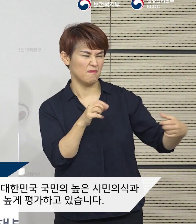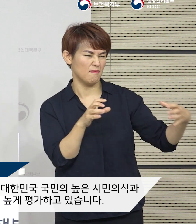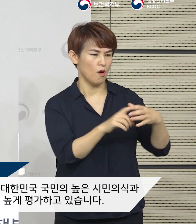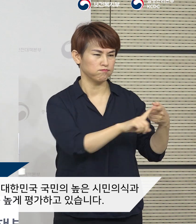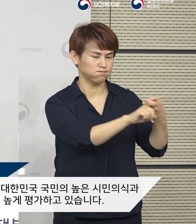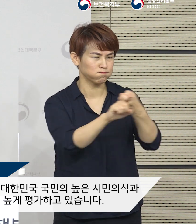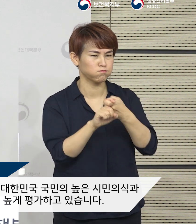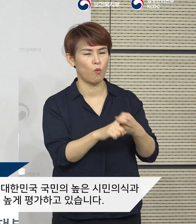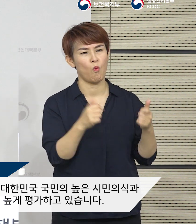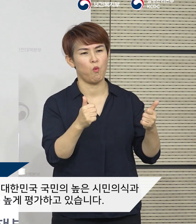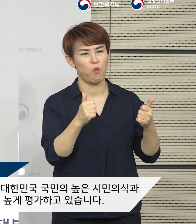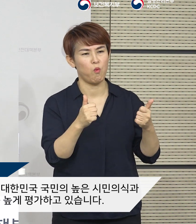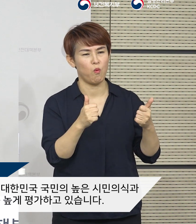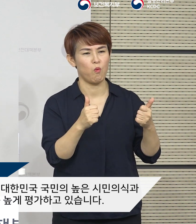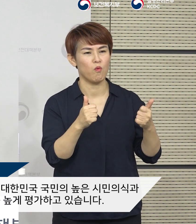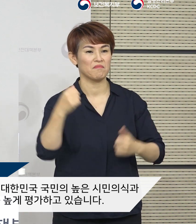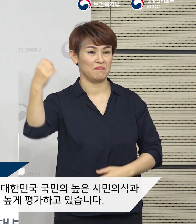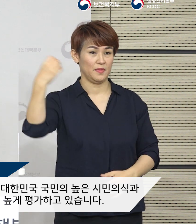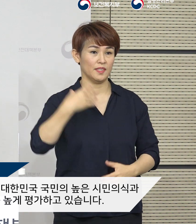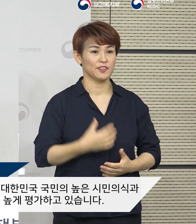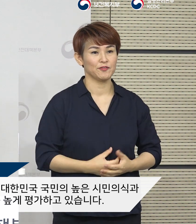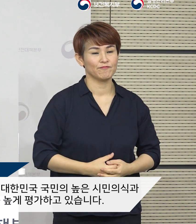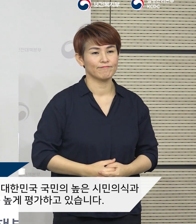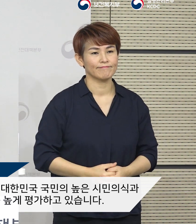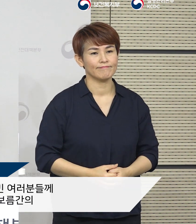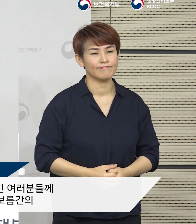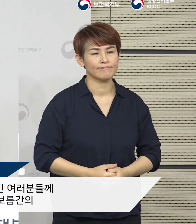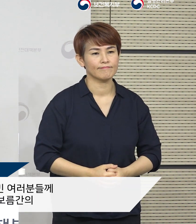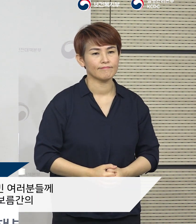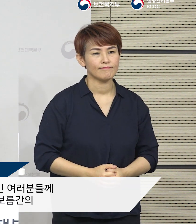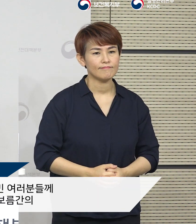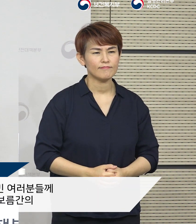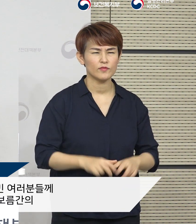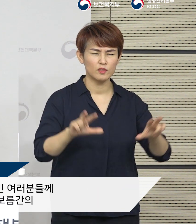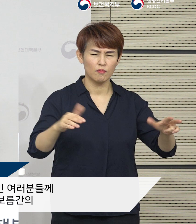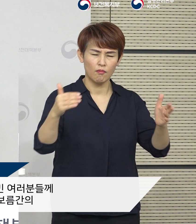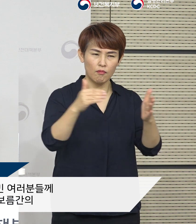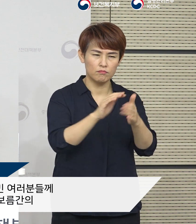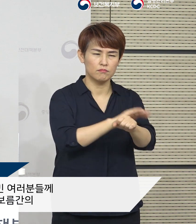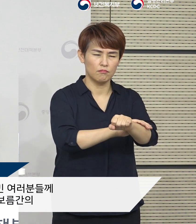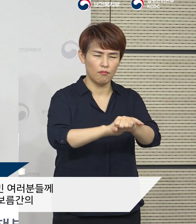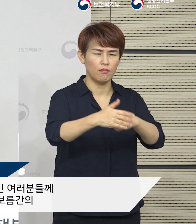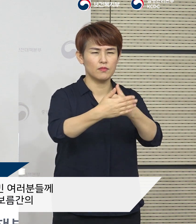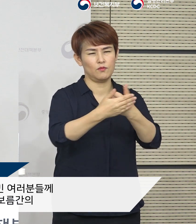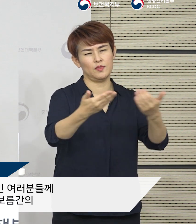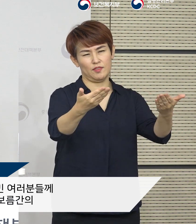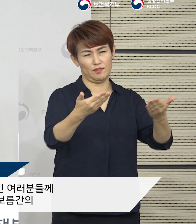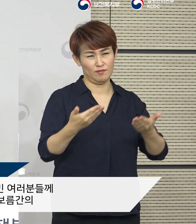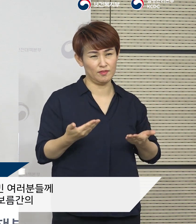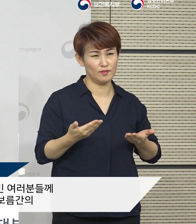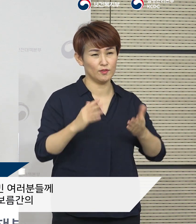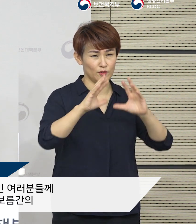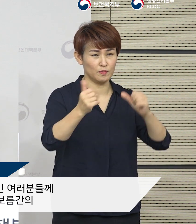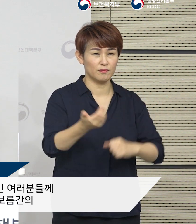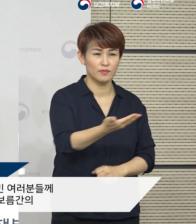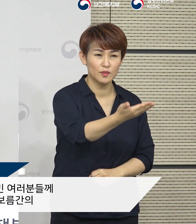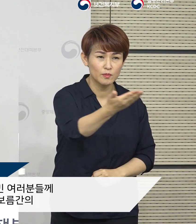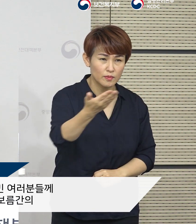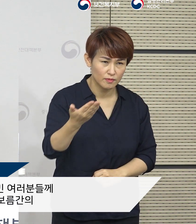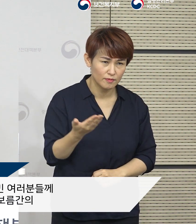등을 주목하며 이를 높게 평가하고 있습니다. 지금까지 성숙한 시민의식을 보여주고 계신